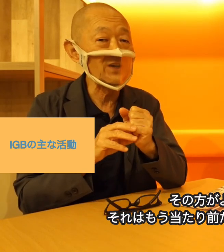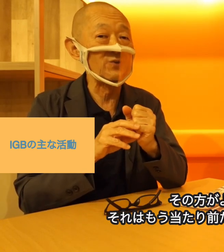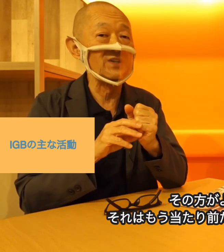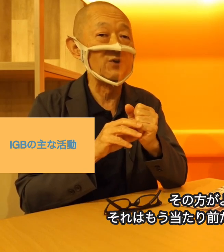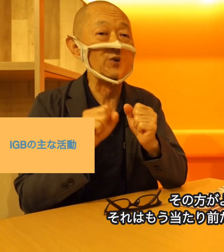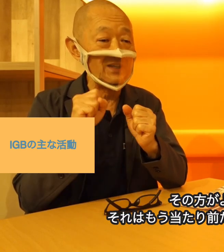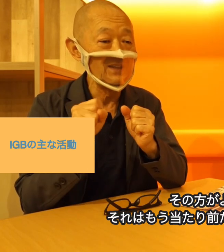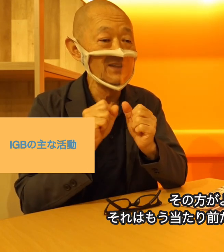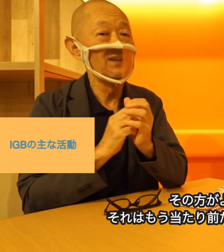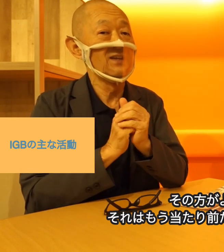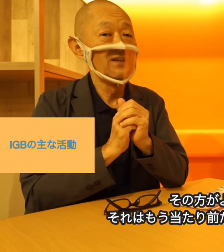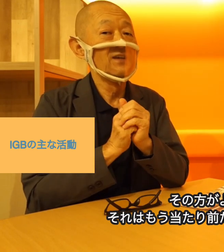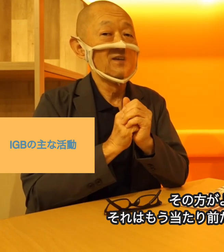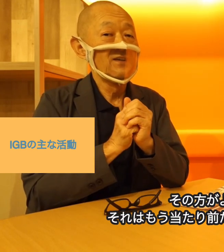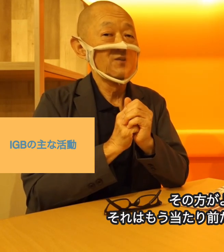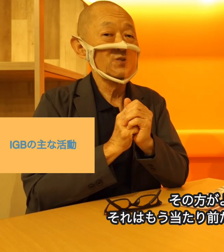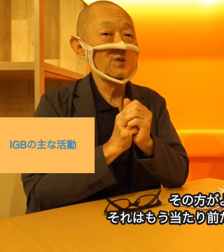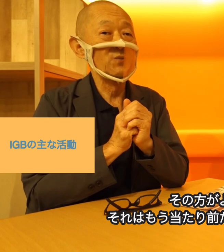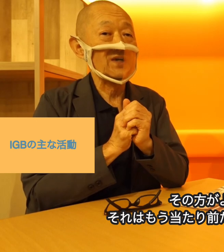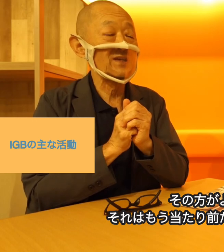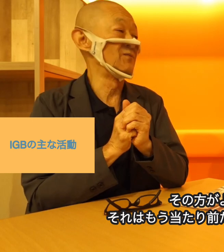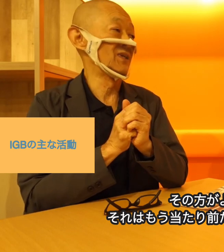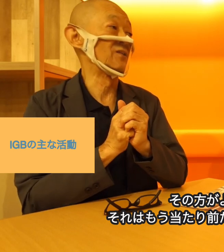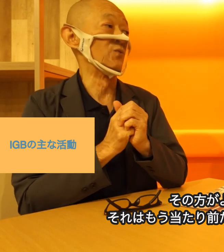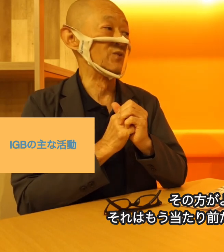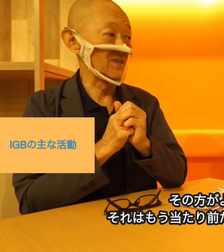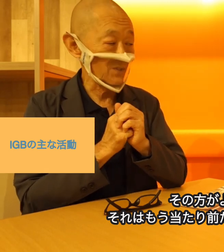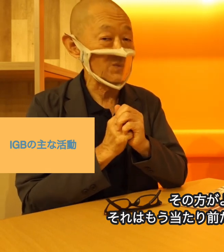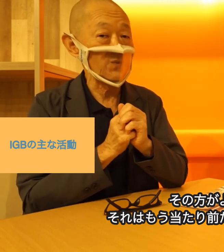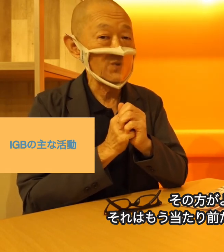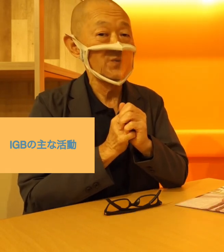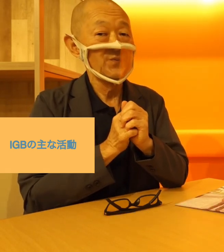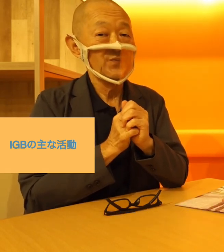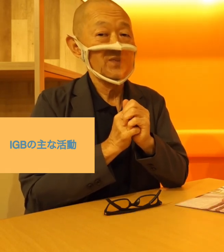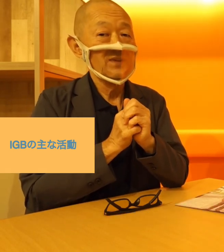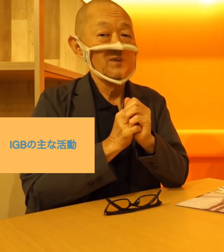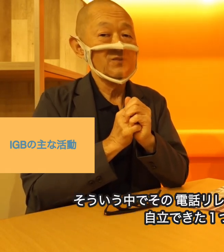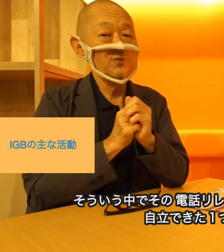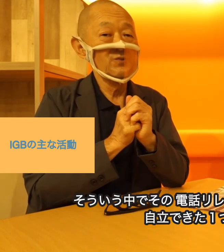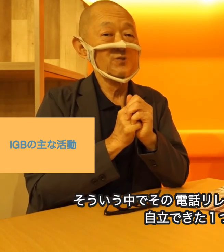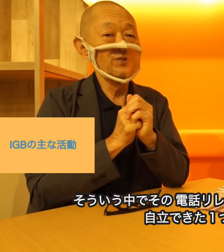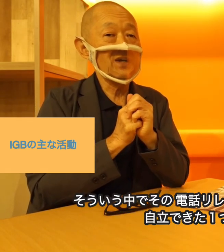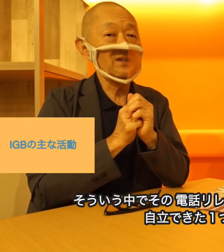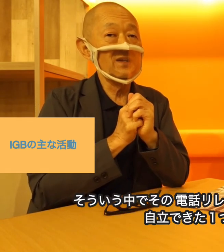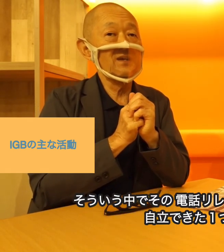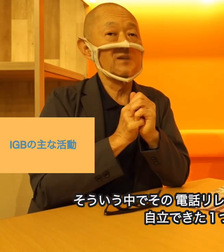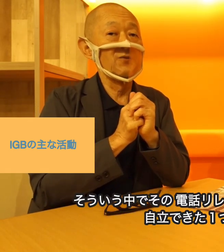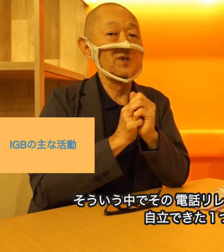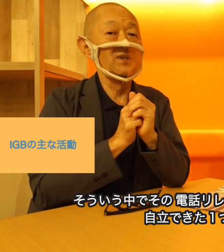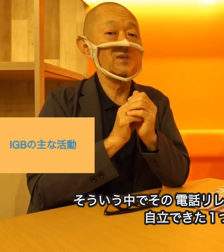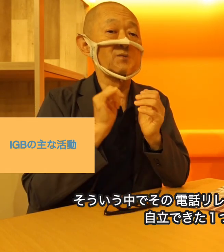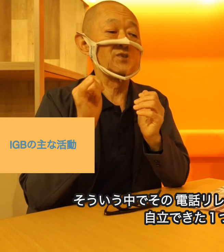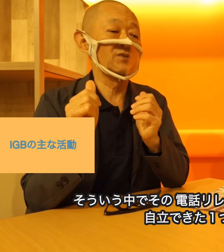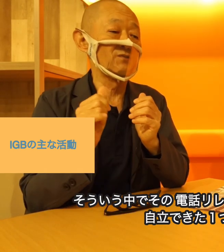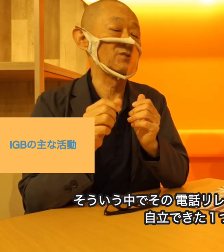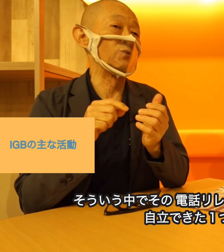より良い、それはもう当たり前だと思うんですけども、そういう中で電話リレーサービスっていうのはその自